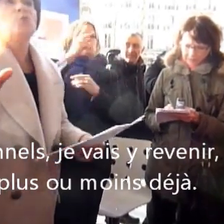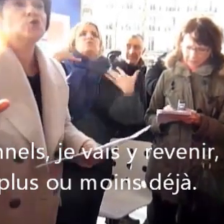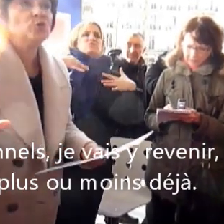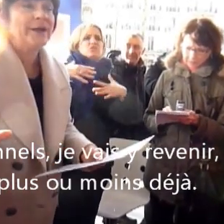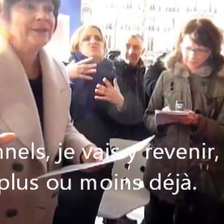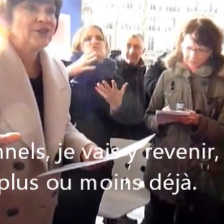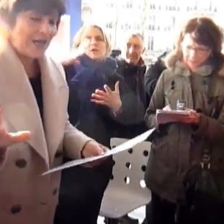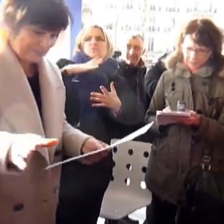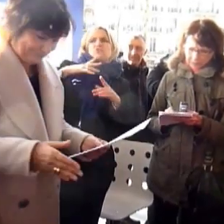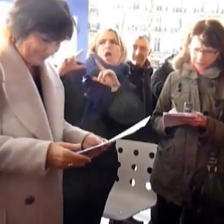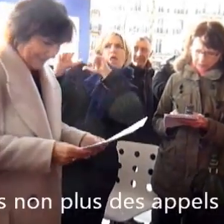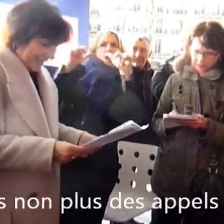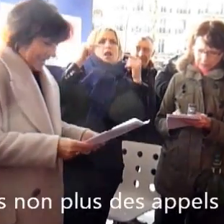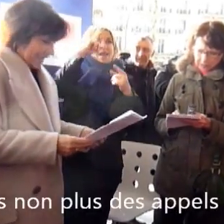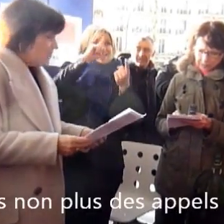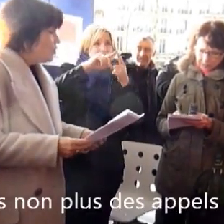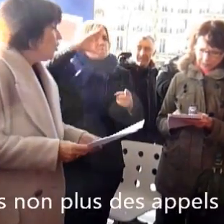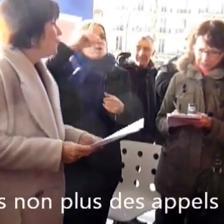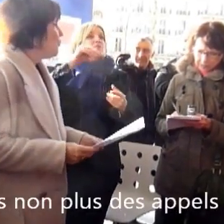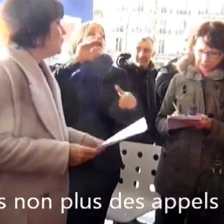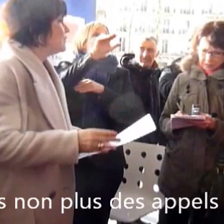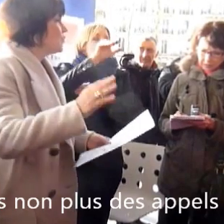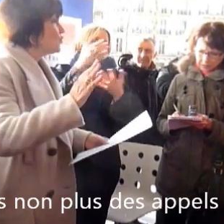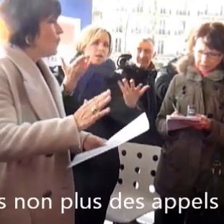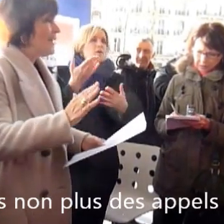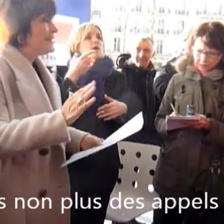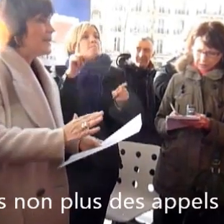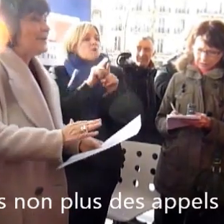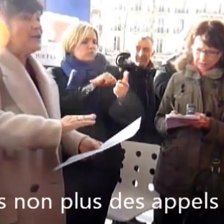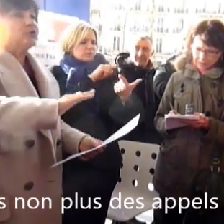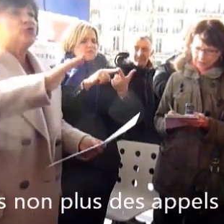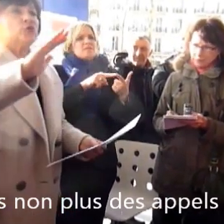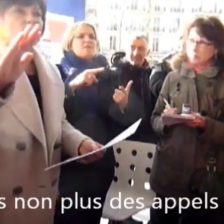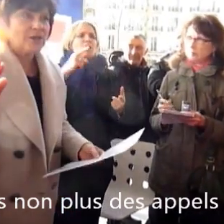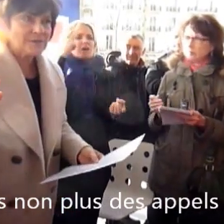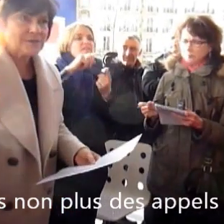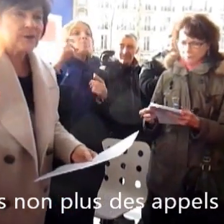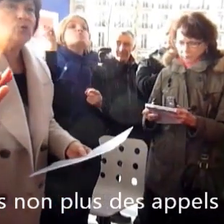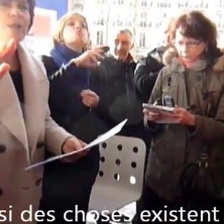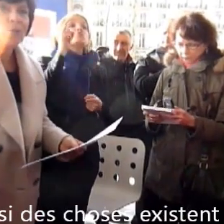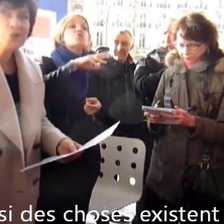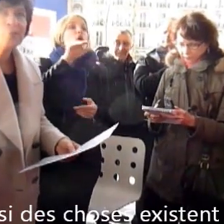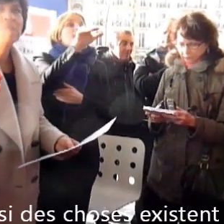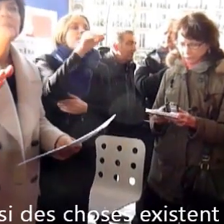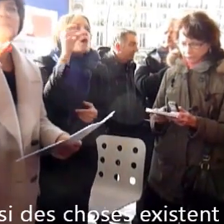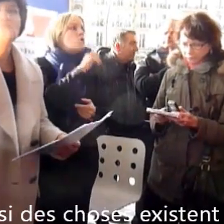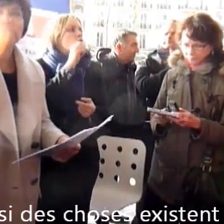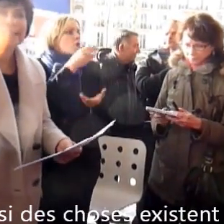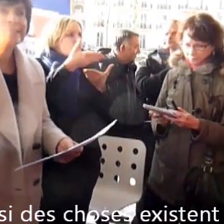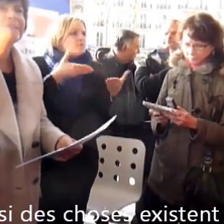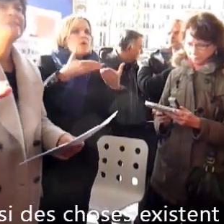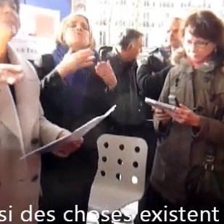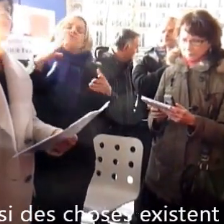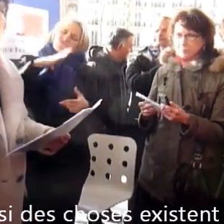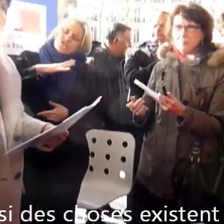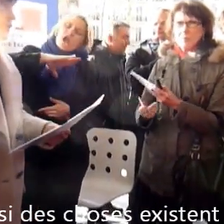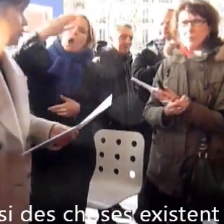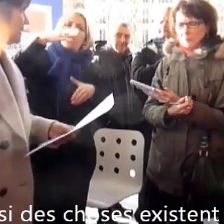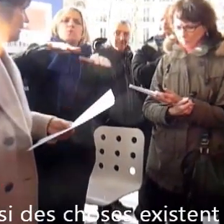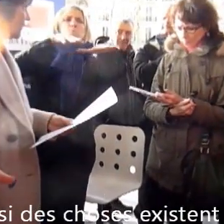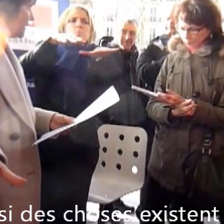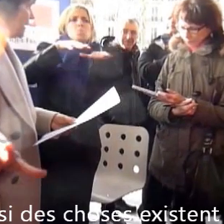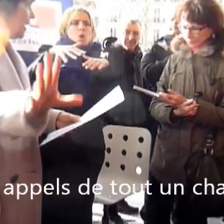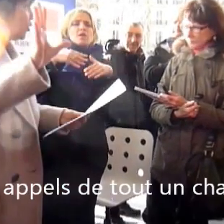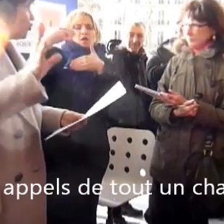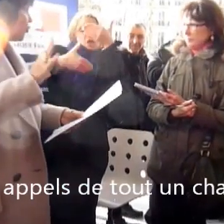existe plus ou moins déjà. Non plus, ce ne sont pas des appels d'urgence, où là aussi, les choses existent et on